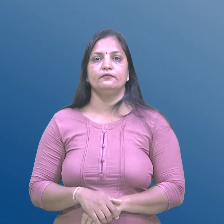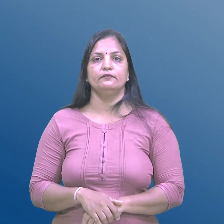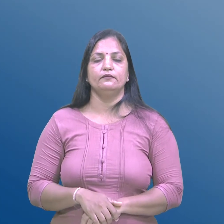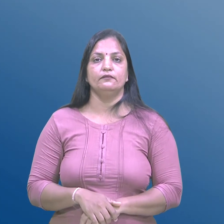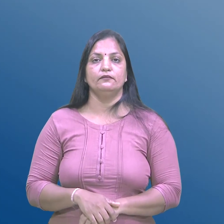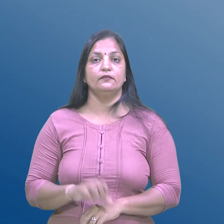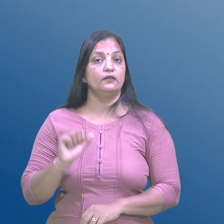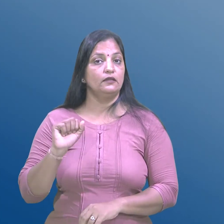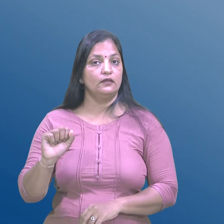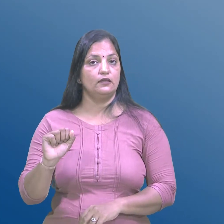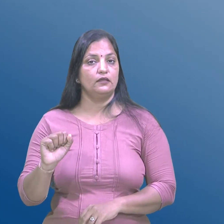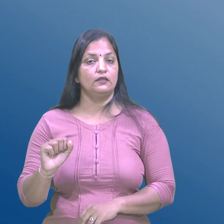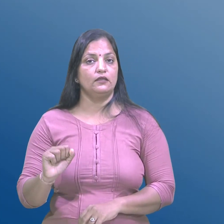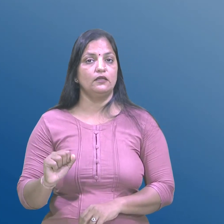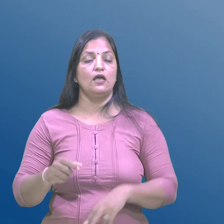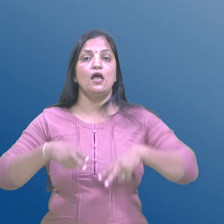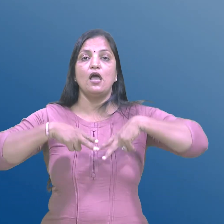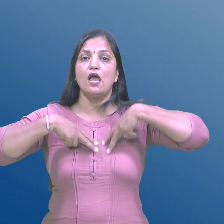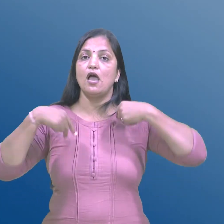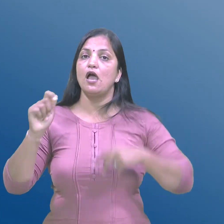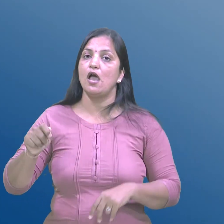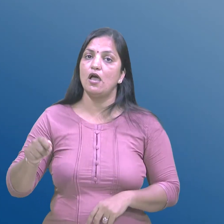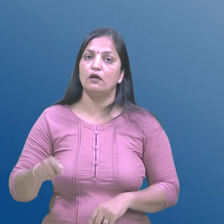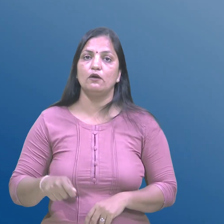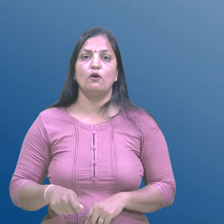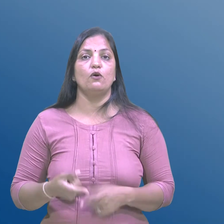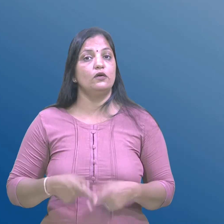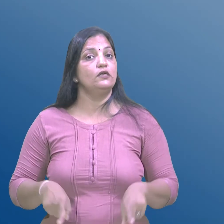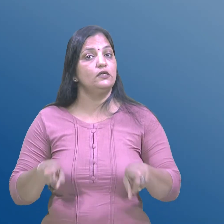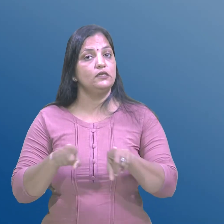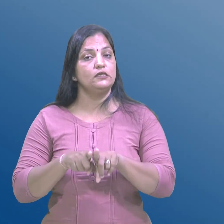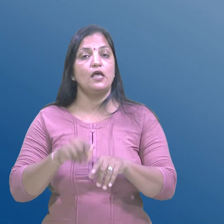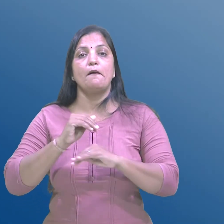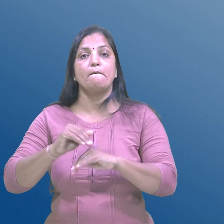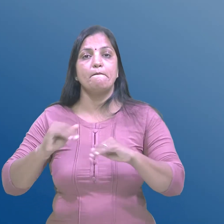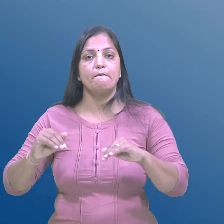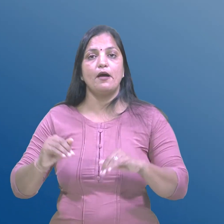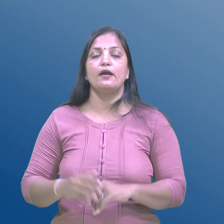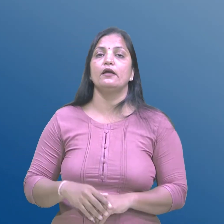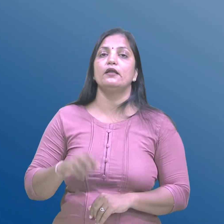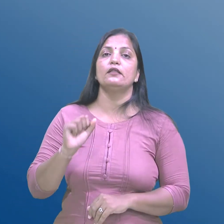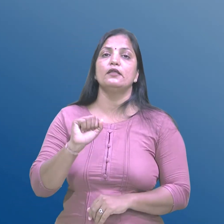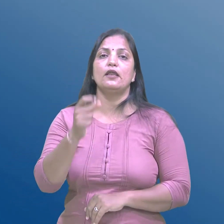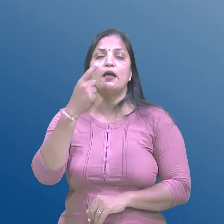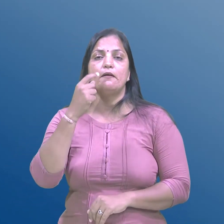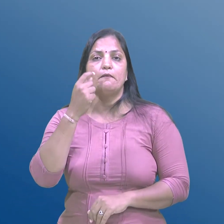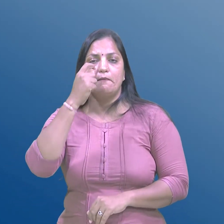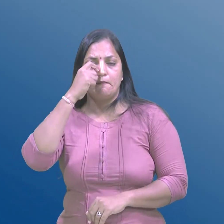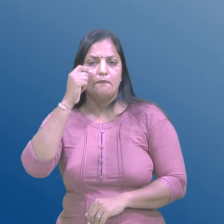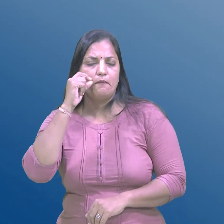ત્યાં સક્ષમ અદાલત આવા બાળકને તેના કે તેણીના નજીકના સગા